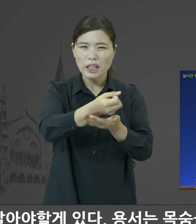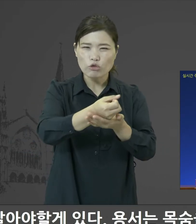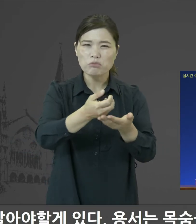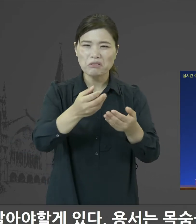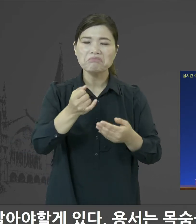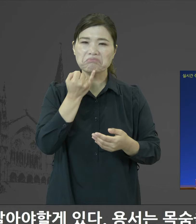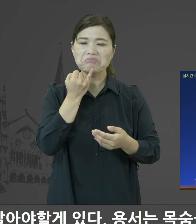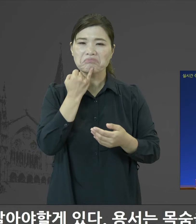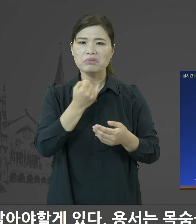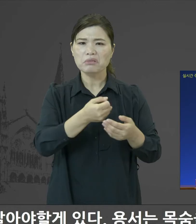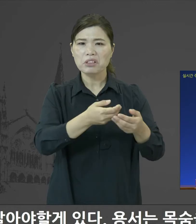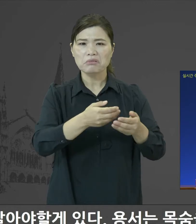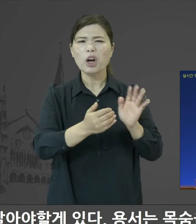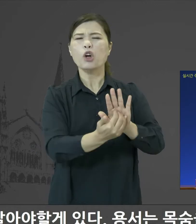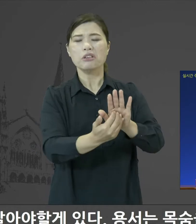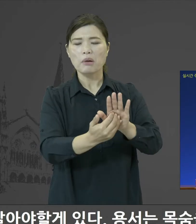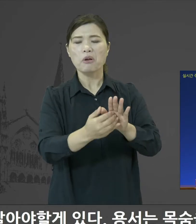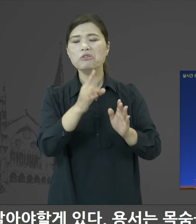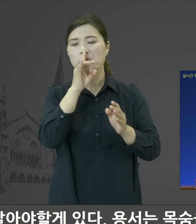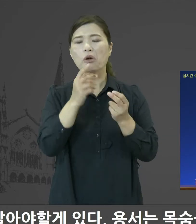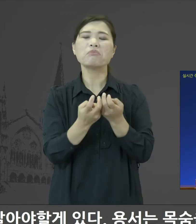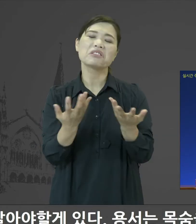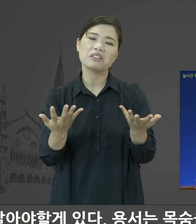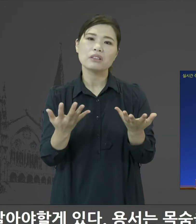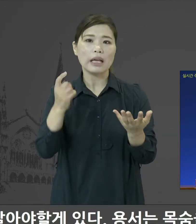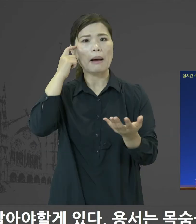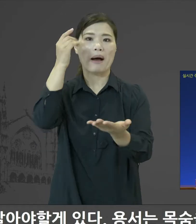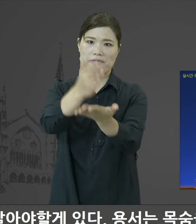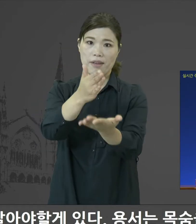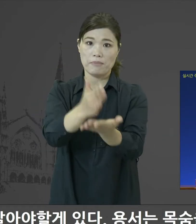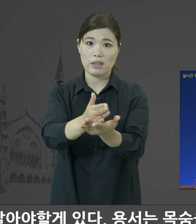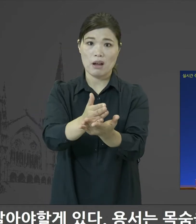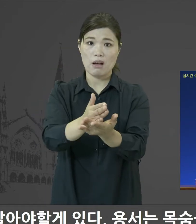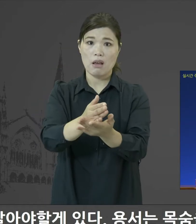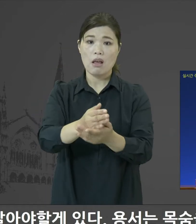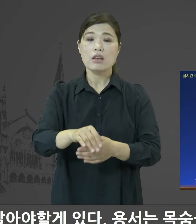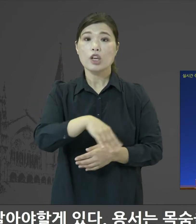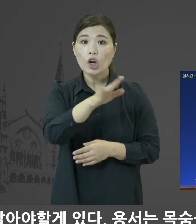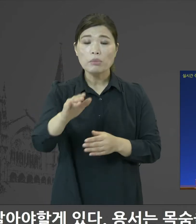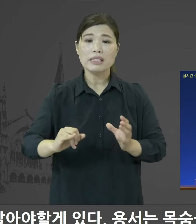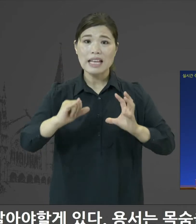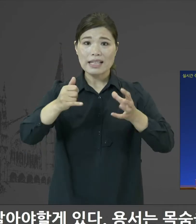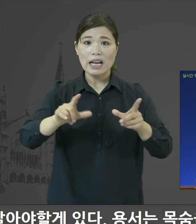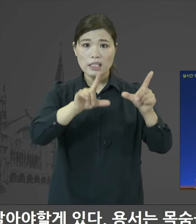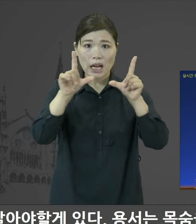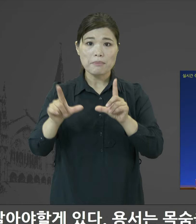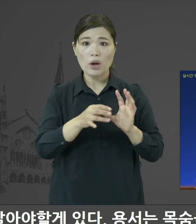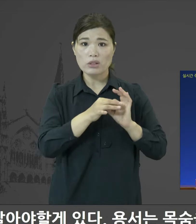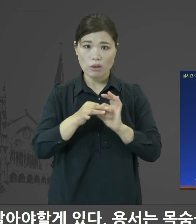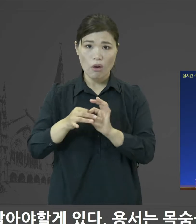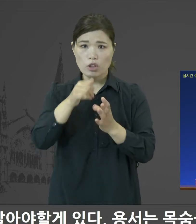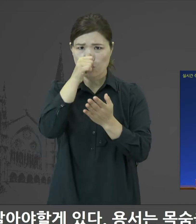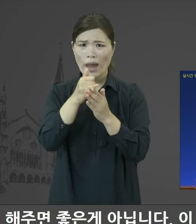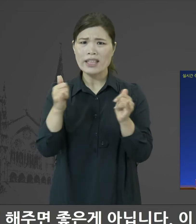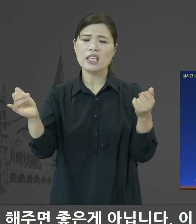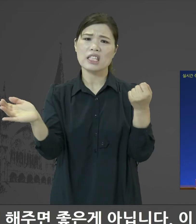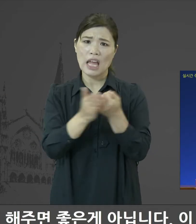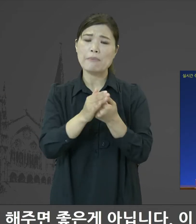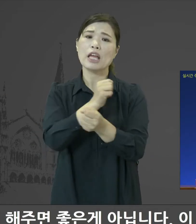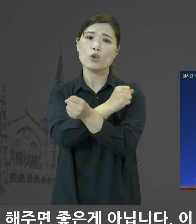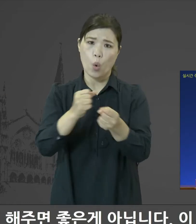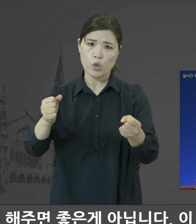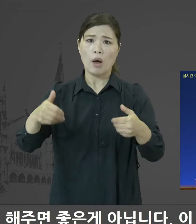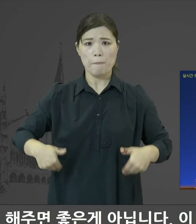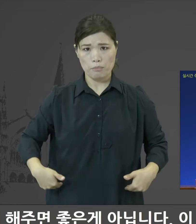세상을 살아가는 동안 하나님의 용서를 받아야 됩니다. 왜? 죄인이기 때문에. 여러분, 죄인이라는 거 인정하십니까? 그러면 용서를